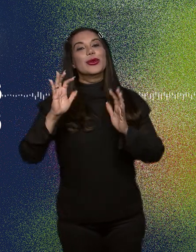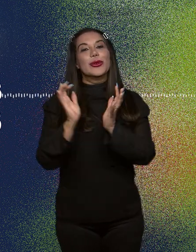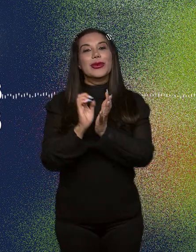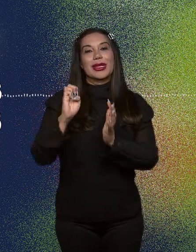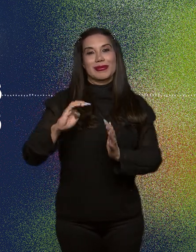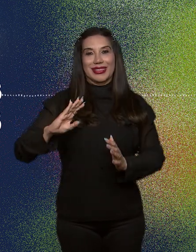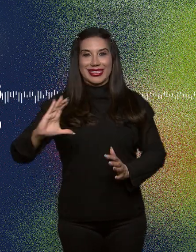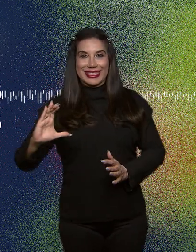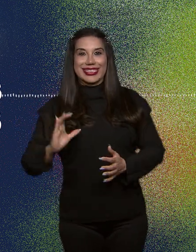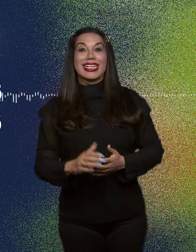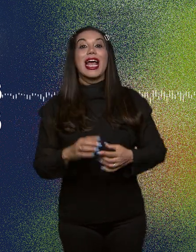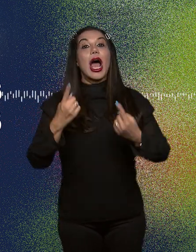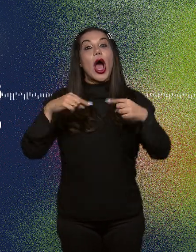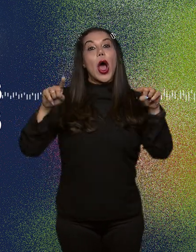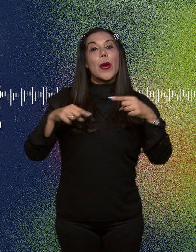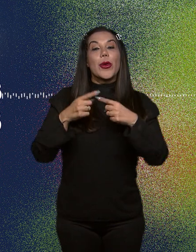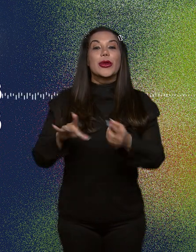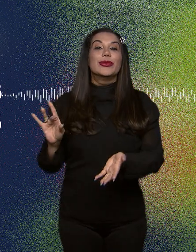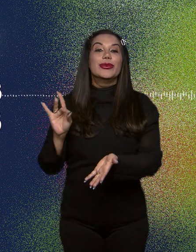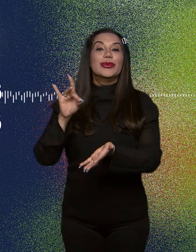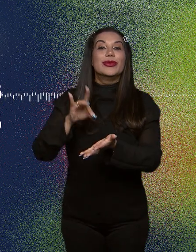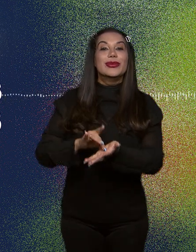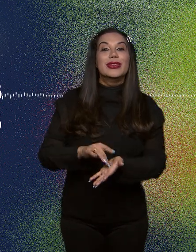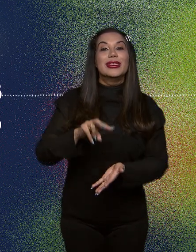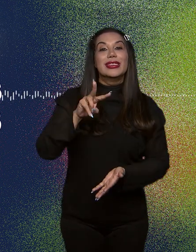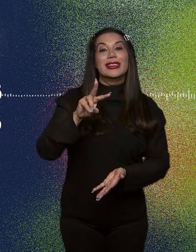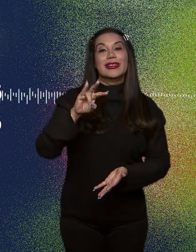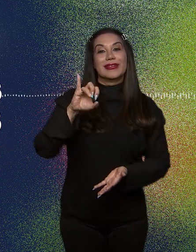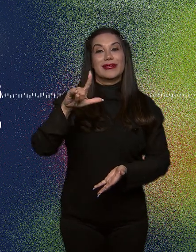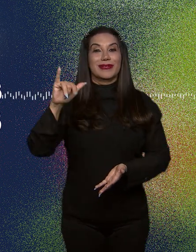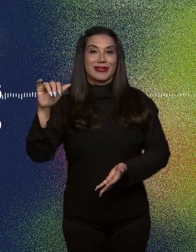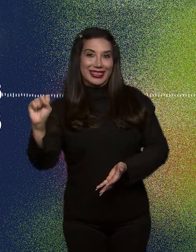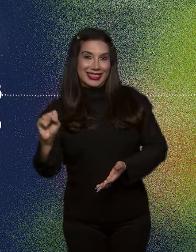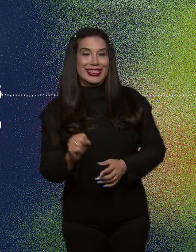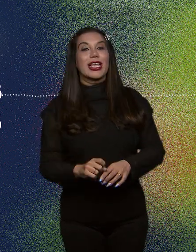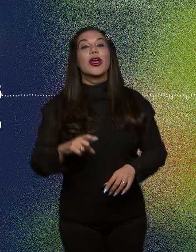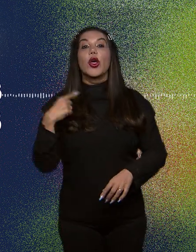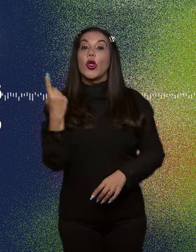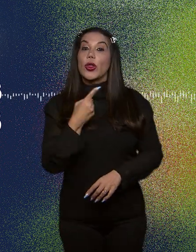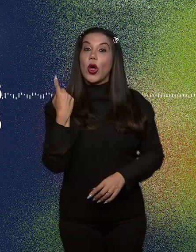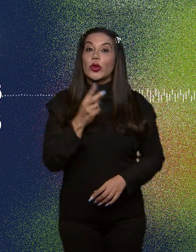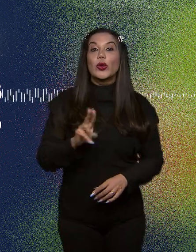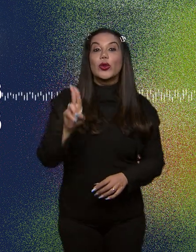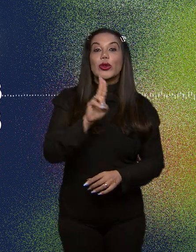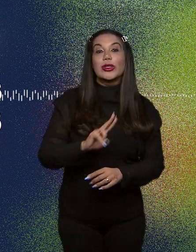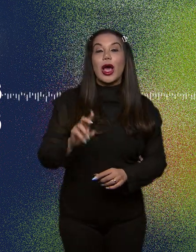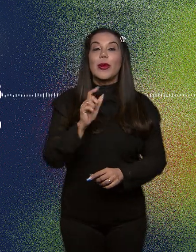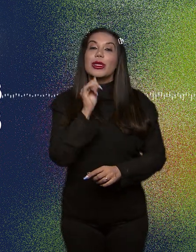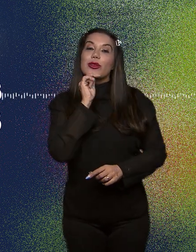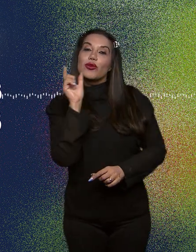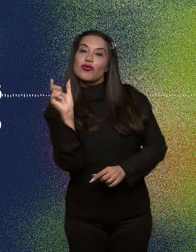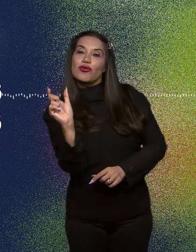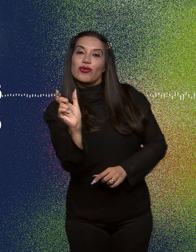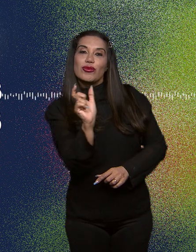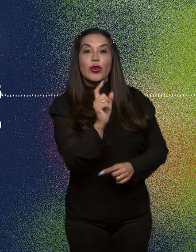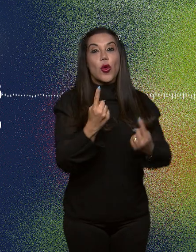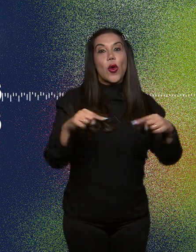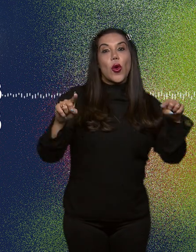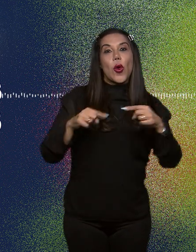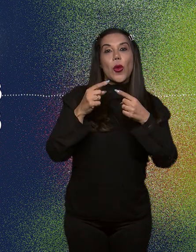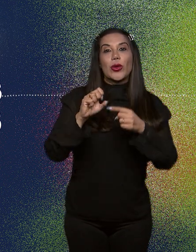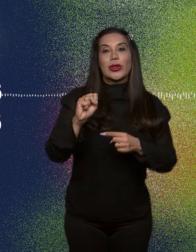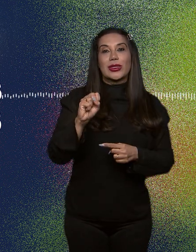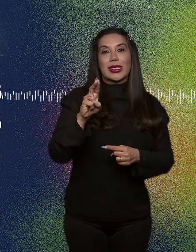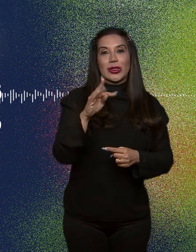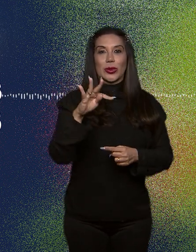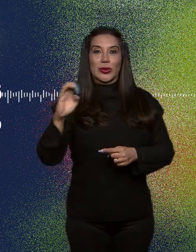da EBC. A música tema original foi composta por Ricardo Vilas. Utilizamos também um trecho da música Suíte